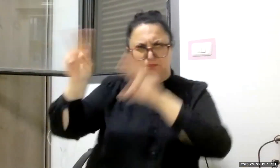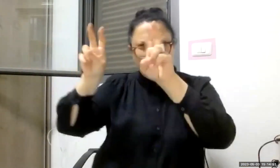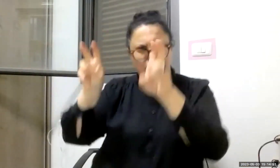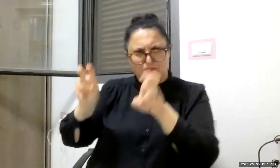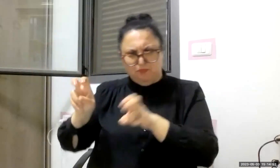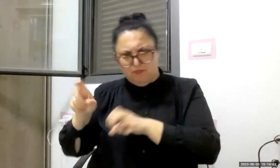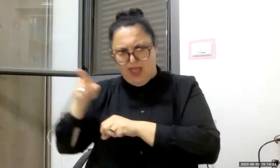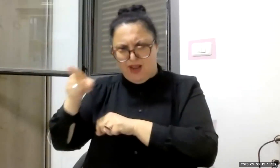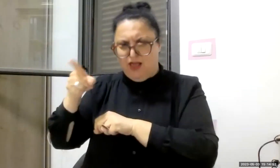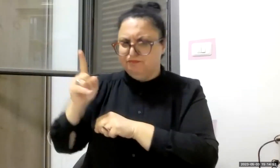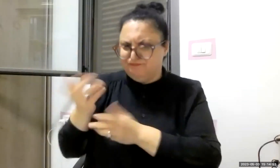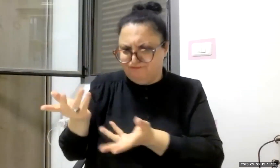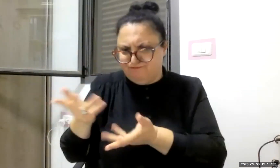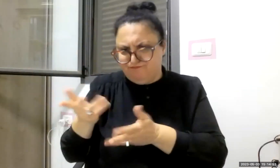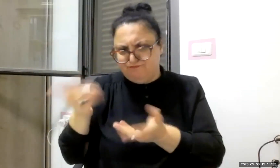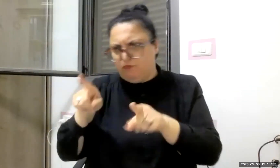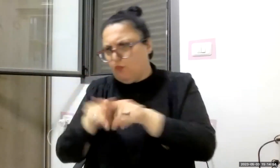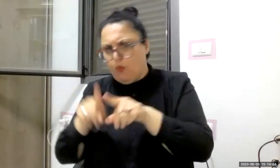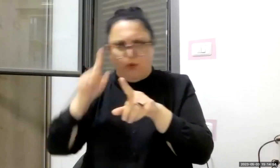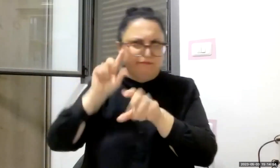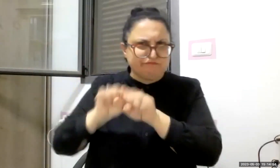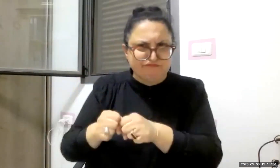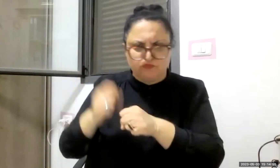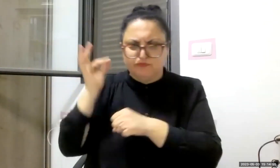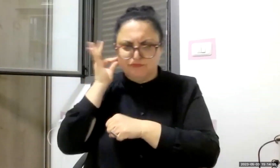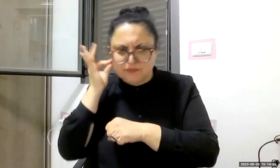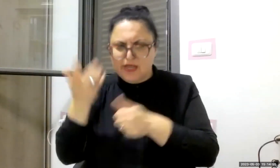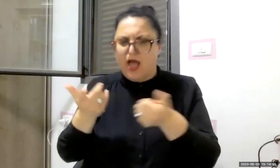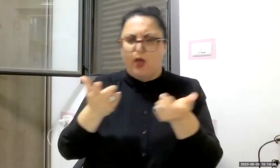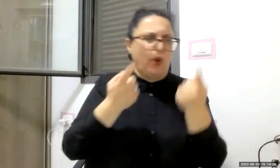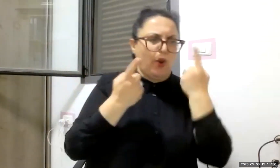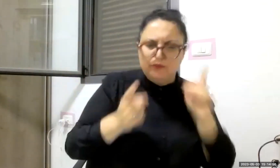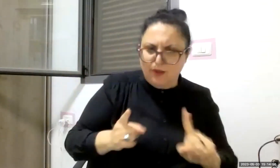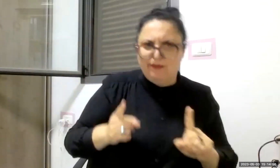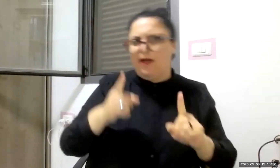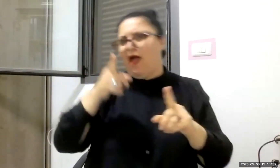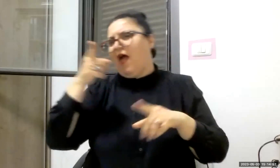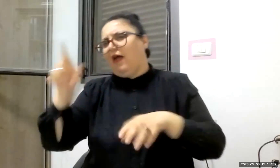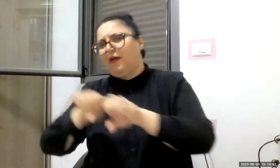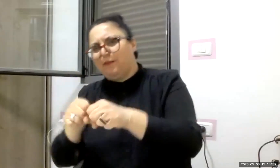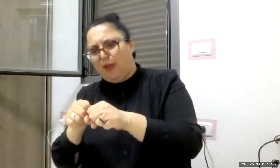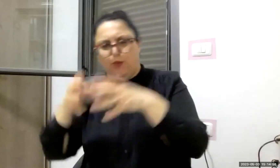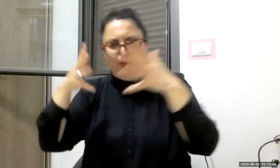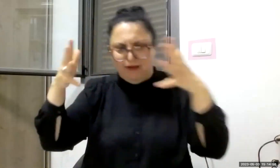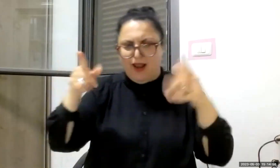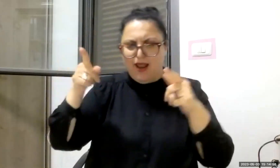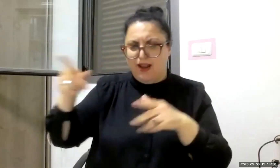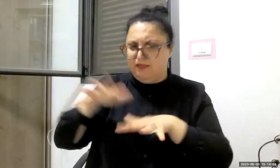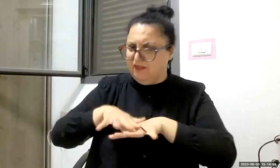הביטויים האלה כגוף לקוי שמיעה, לא שומע, פגום,